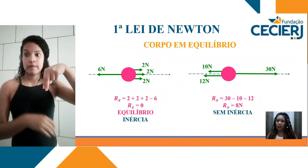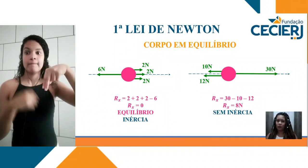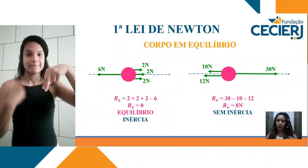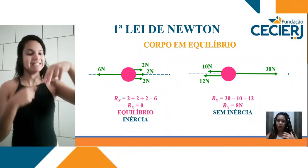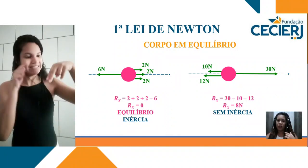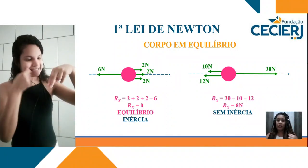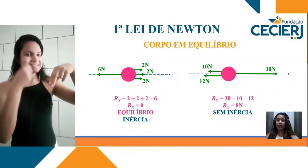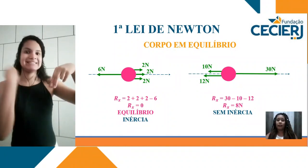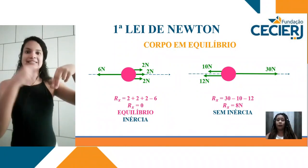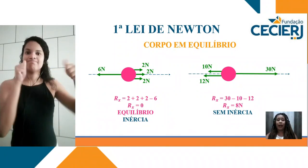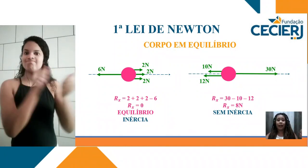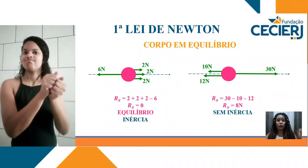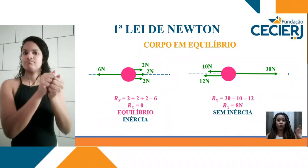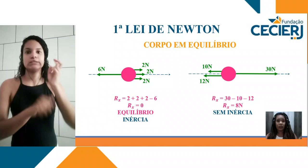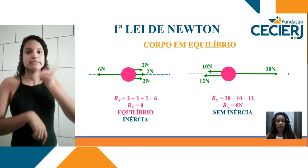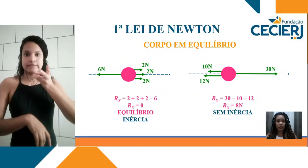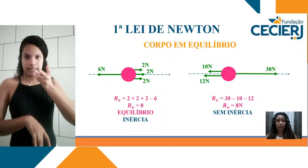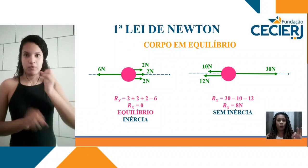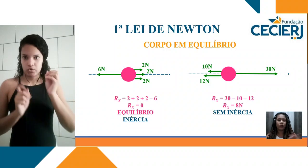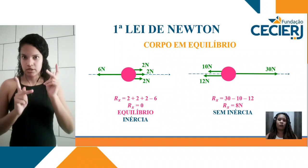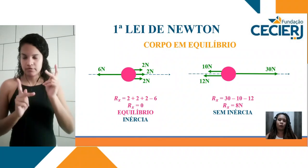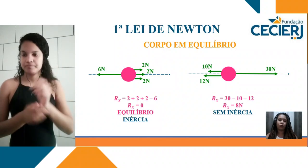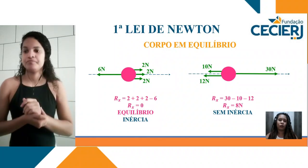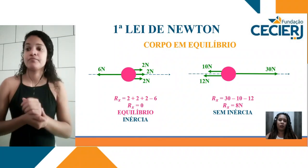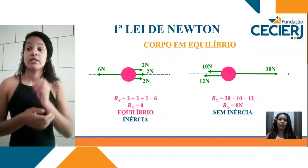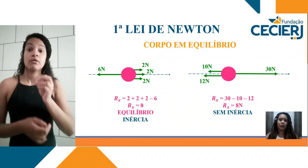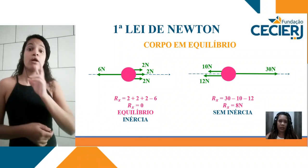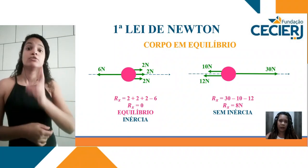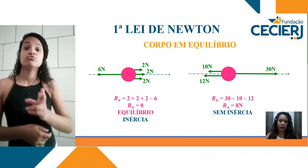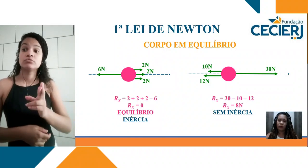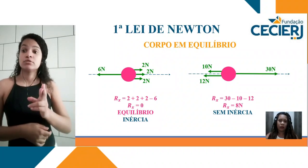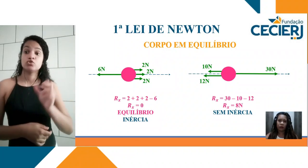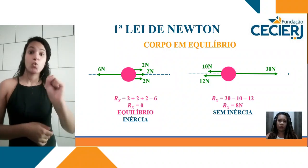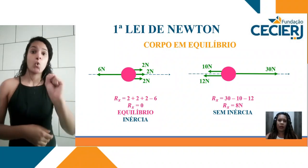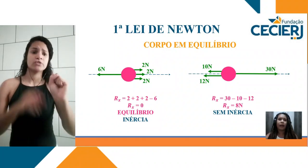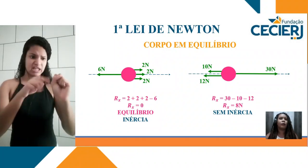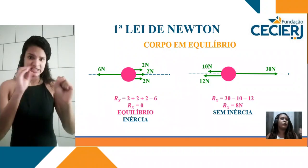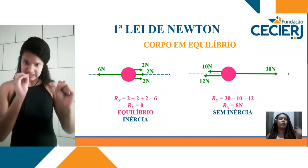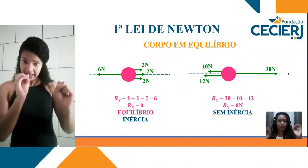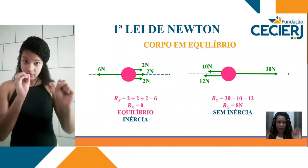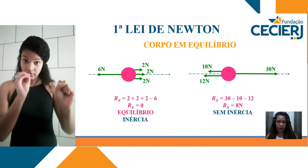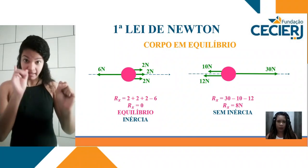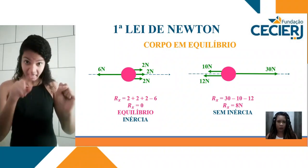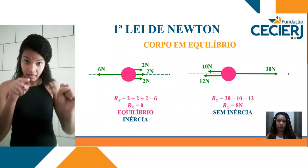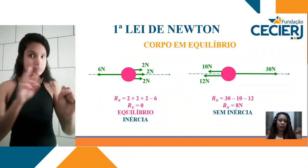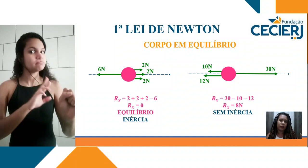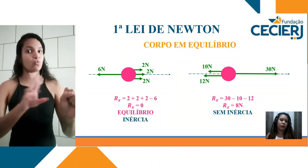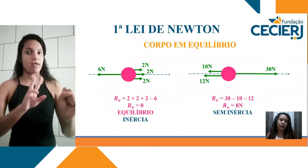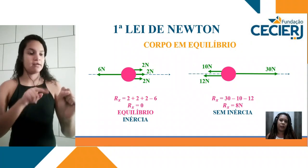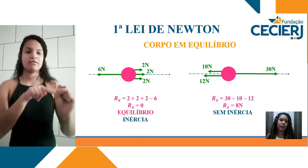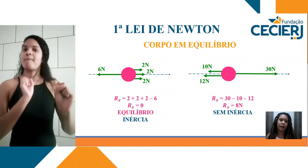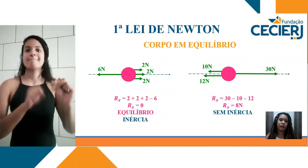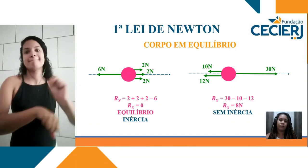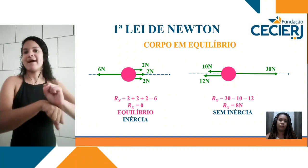unidade. Newtons. Então, a resultante deu 8 newtons. Deu 0? Não. Ah, deu 0? Não. Então, ele não